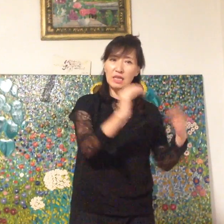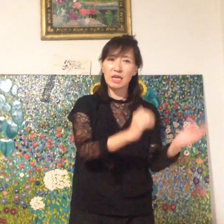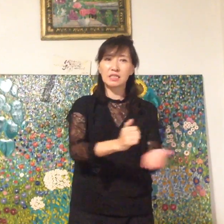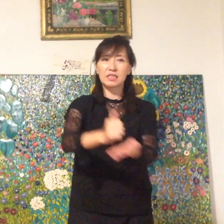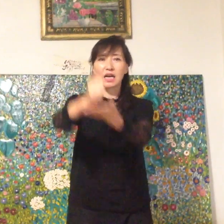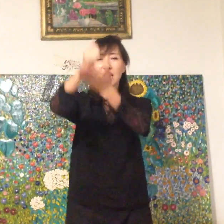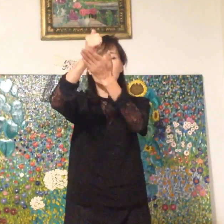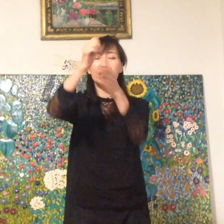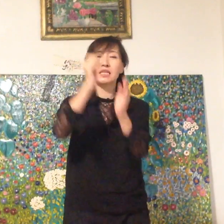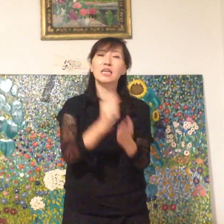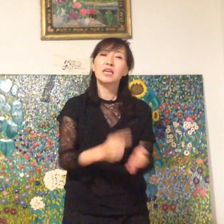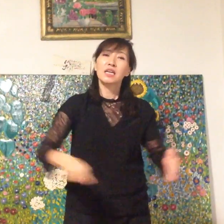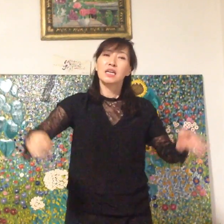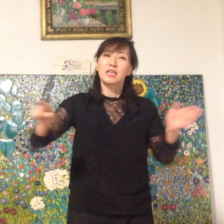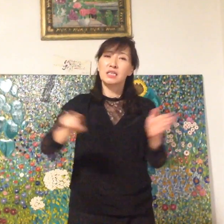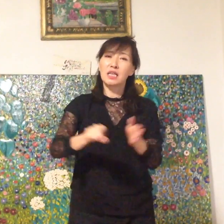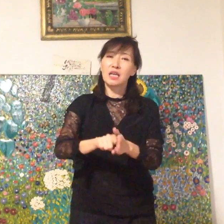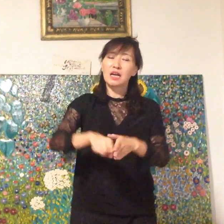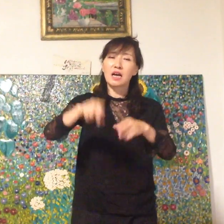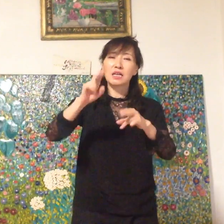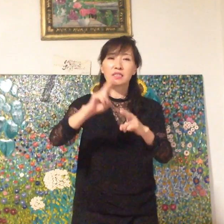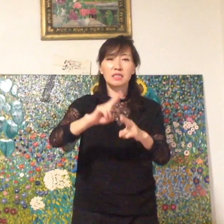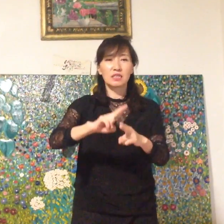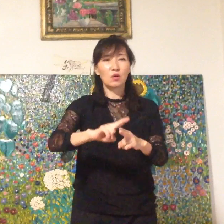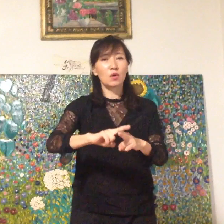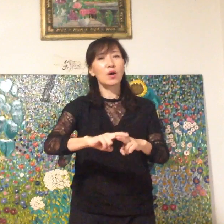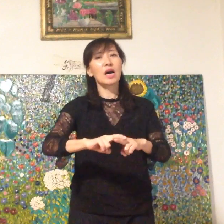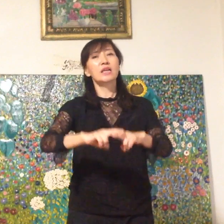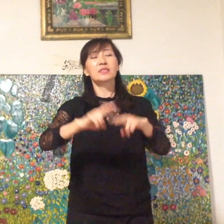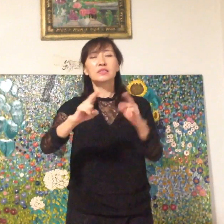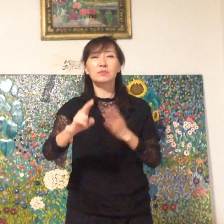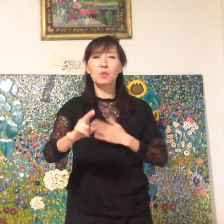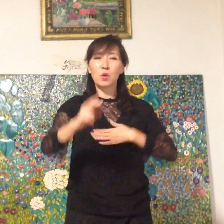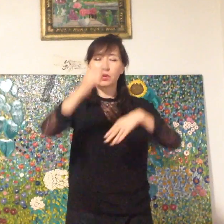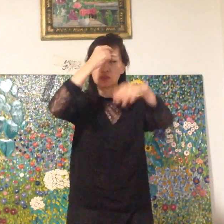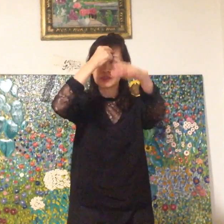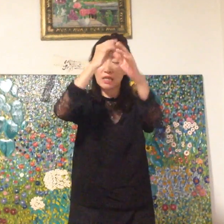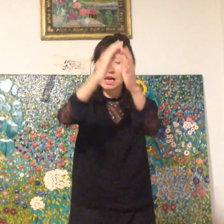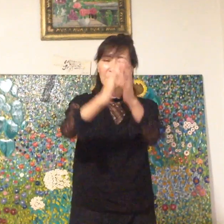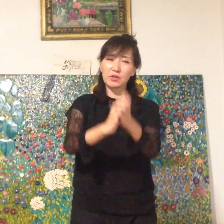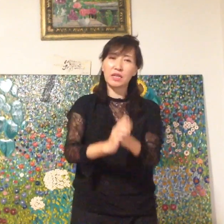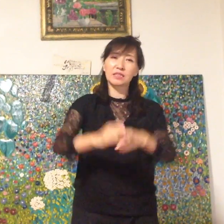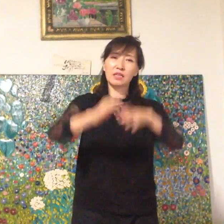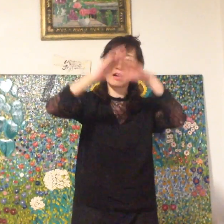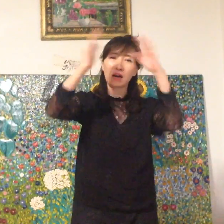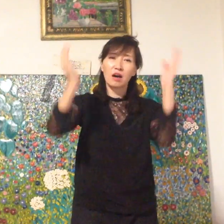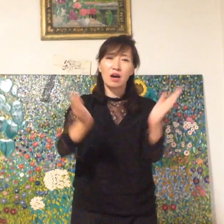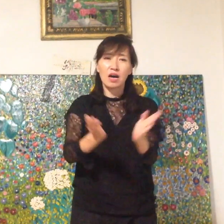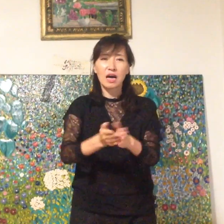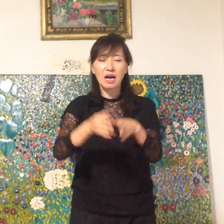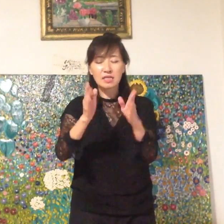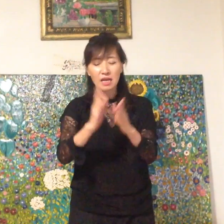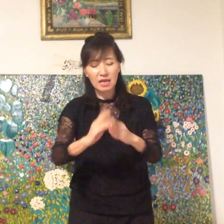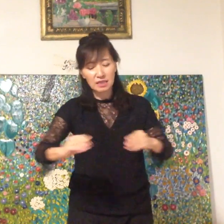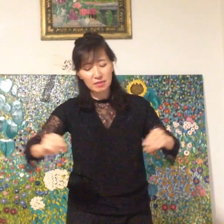한자리 내가 기도하는 모든 땅 위에서 하나님